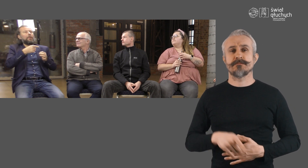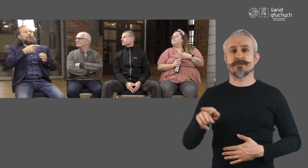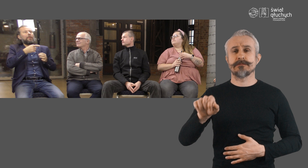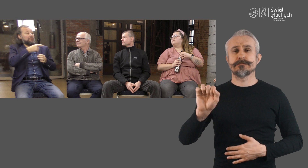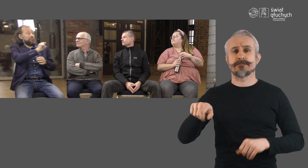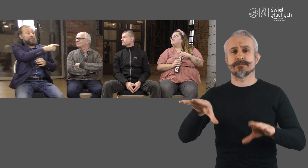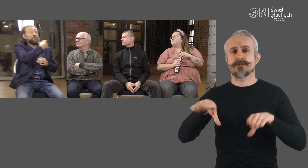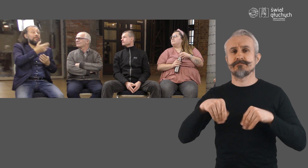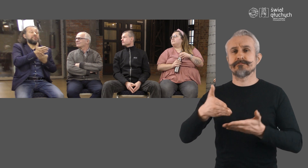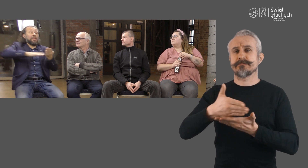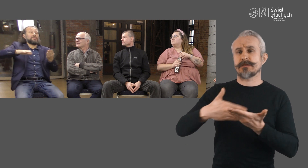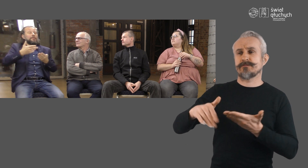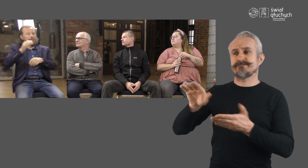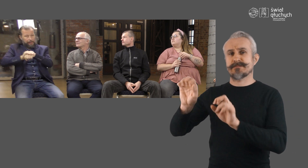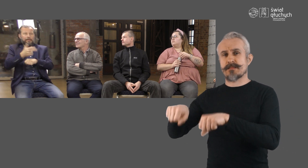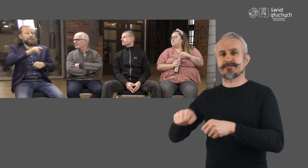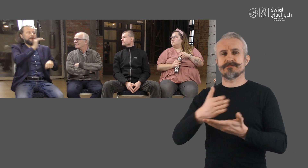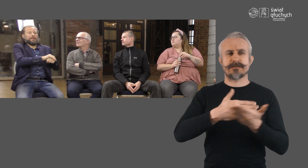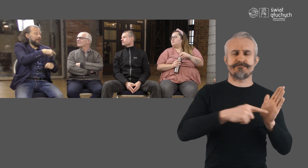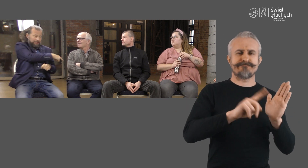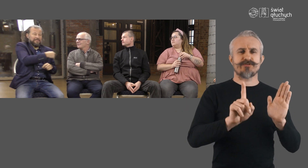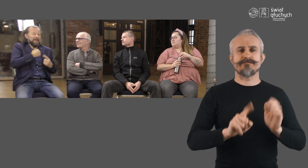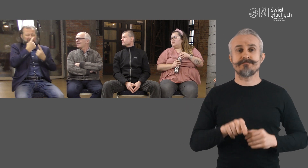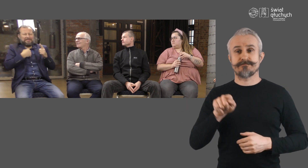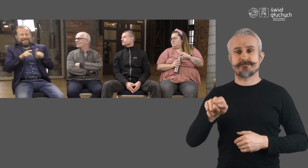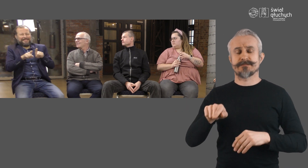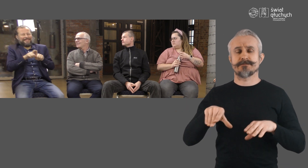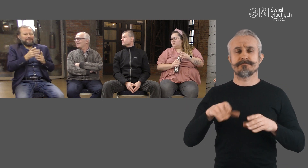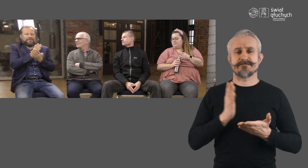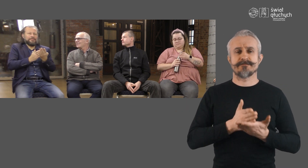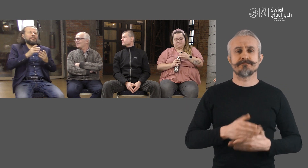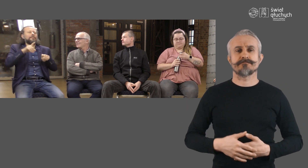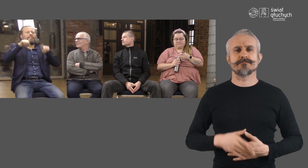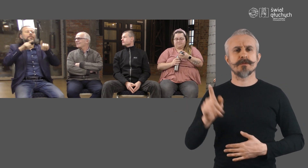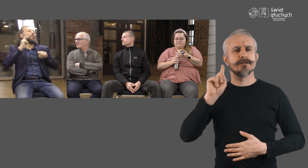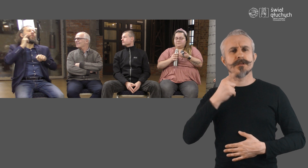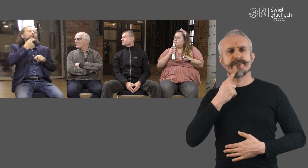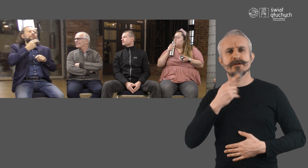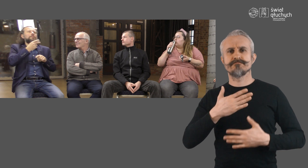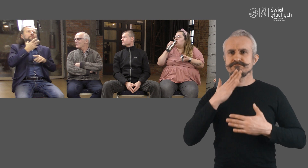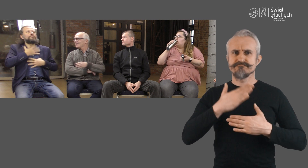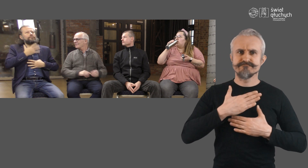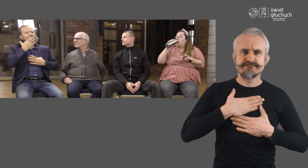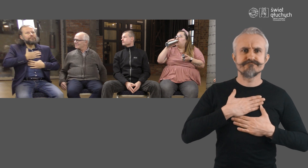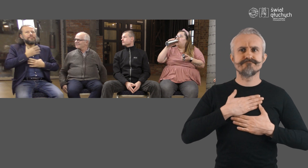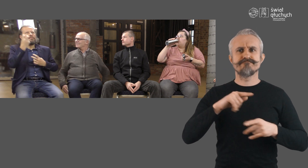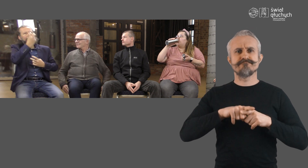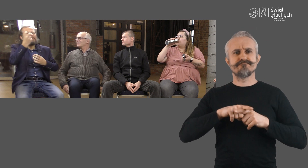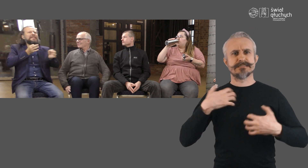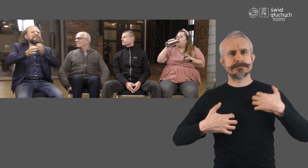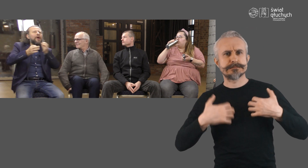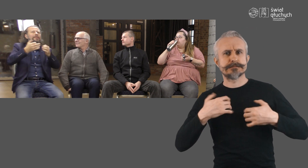że teraz, no właśnie dobrze, tutaj było po części się zgadzam, po części nie i ja tak samo, to